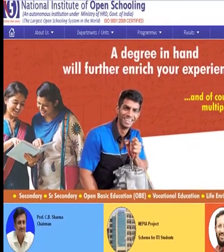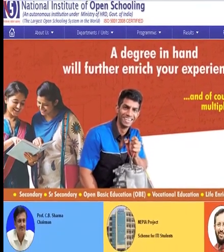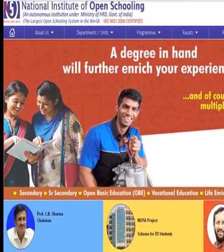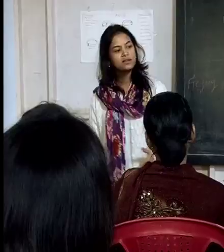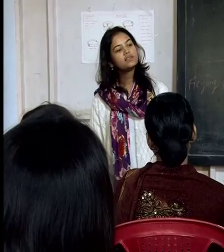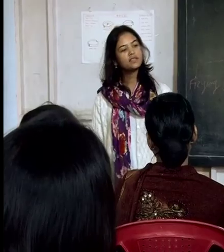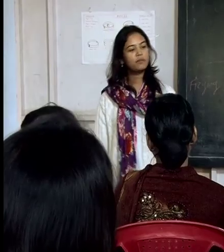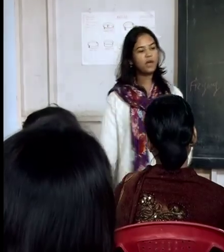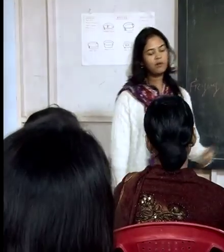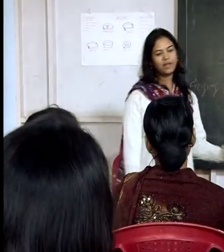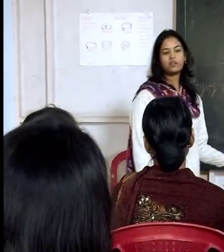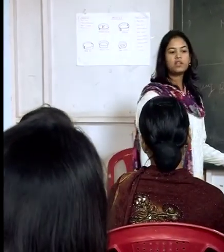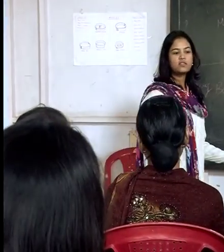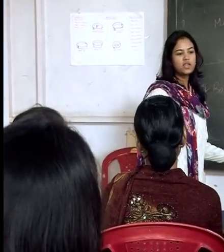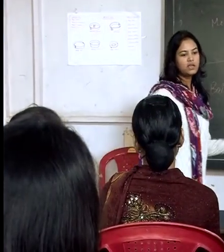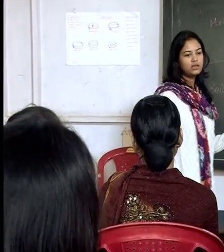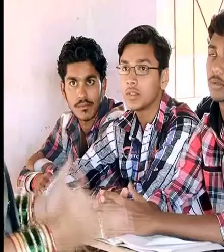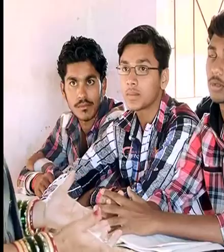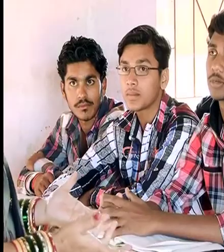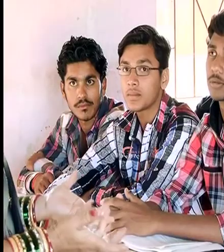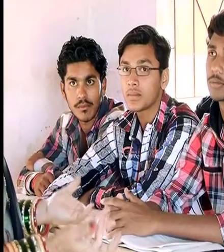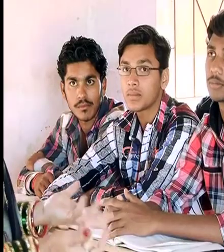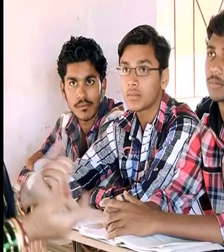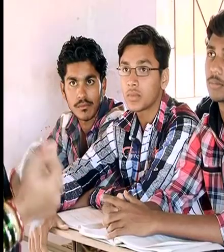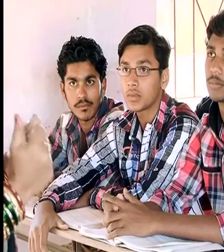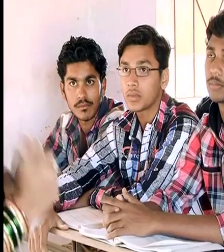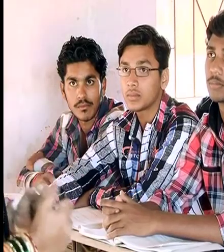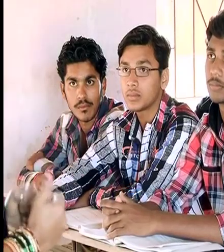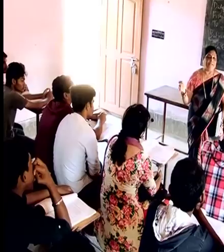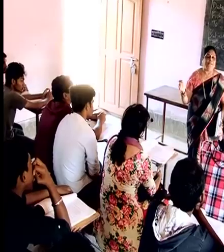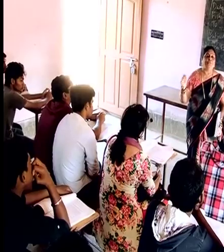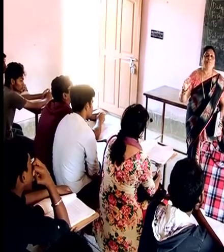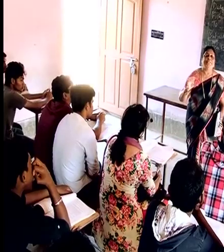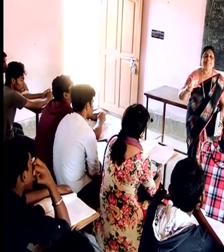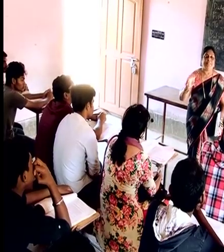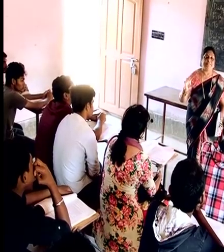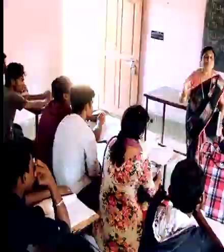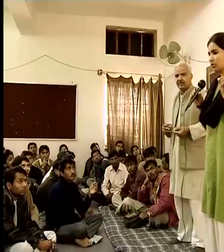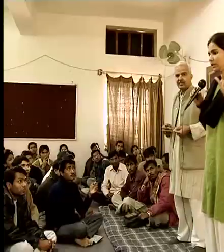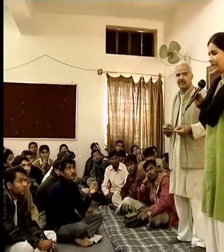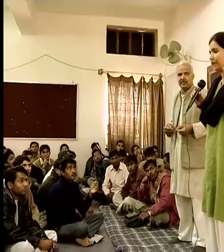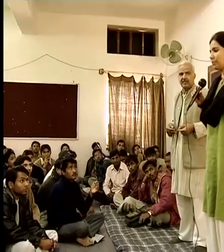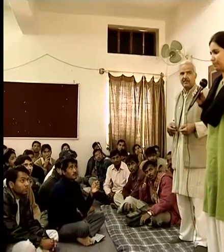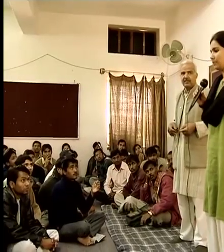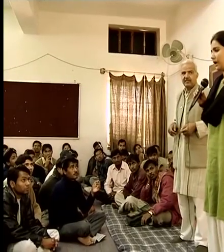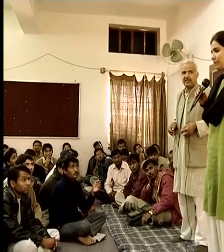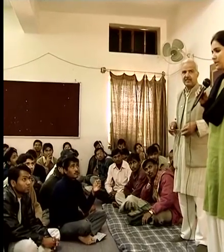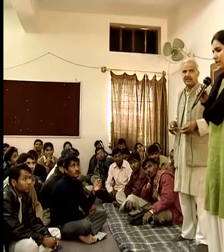है। शिक्षा उपलब्ध कराने के मामले में NIOS किसी सीमा को नहीं मानता, उम्र की सीमा को भी